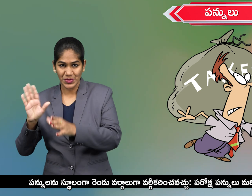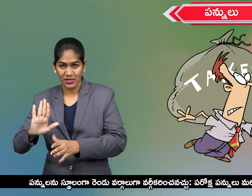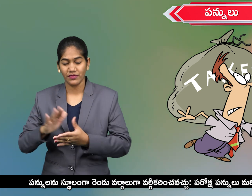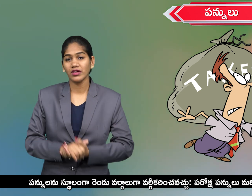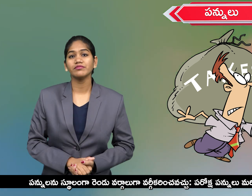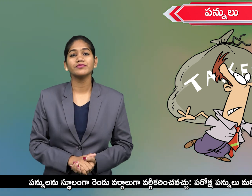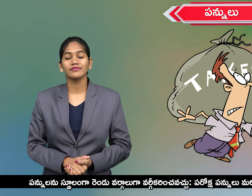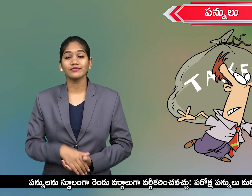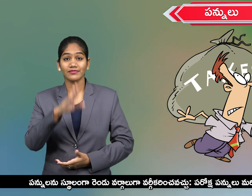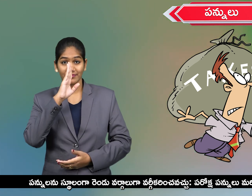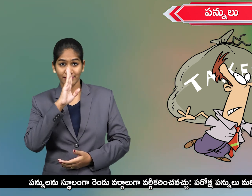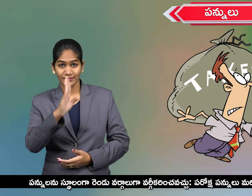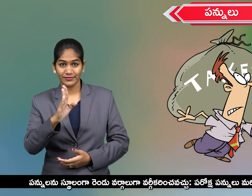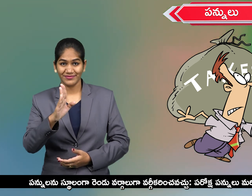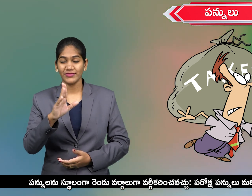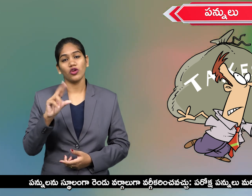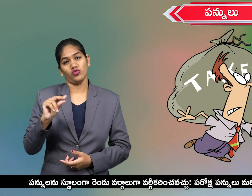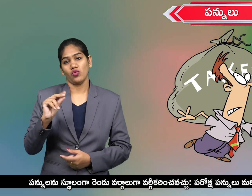పన్నులు.